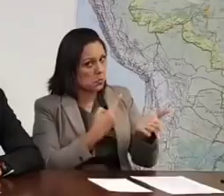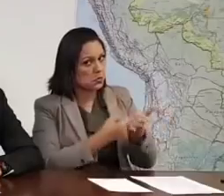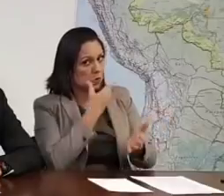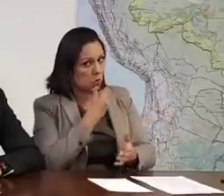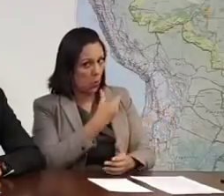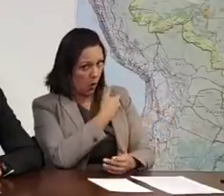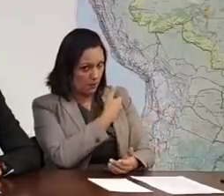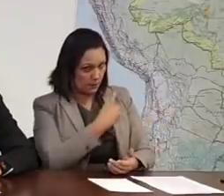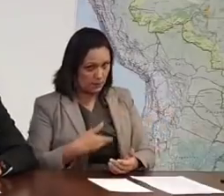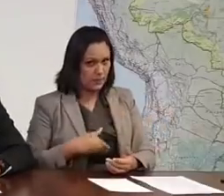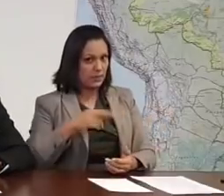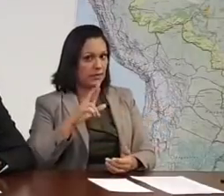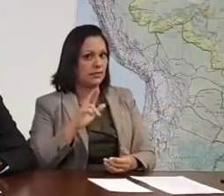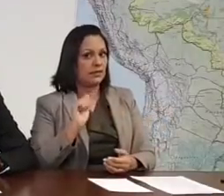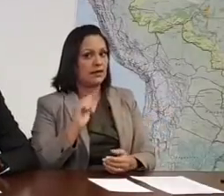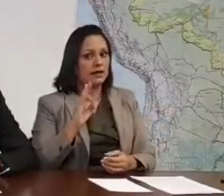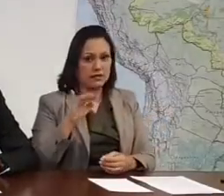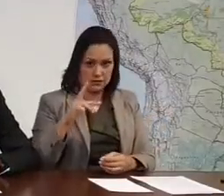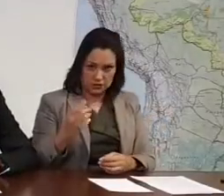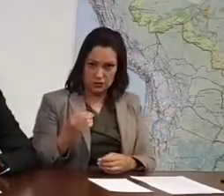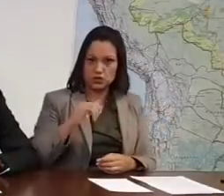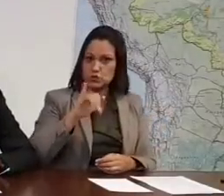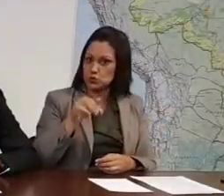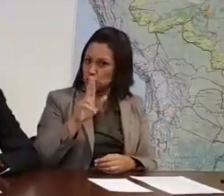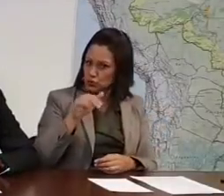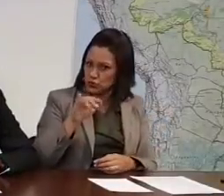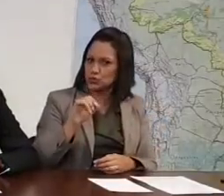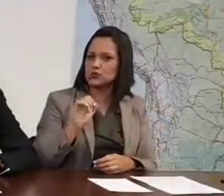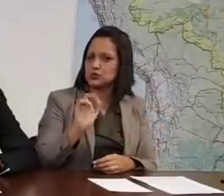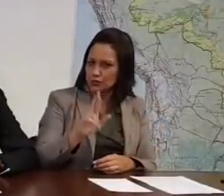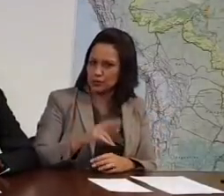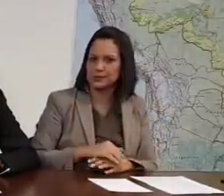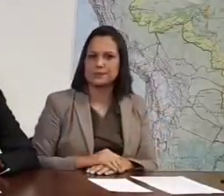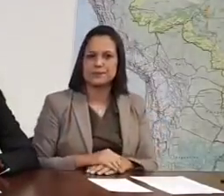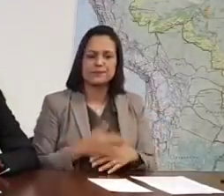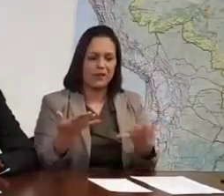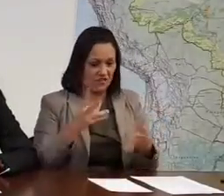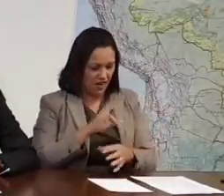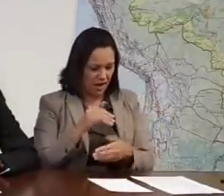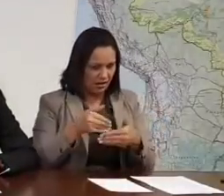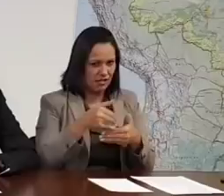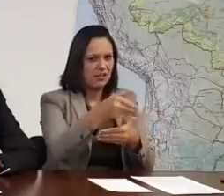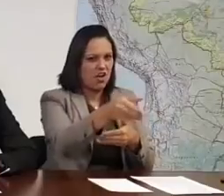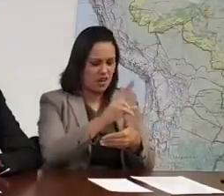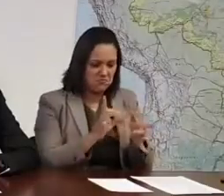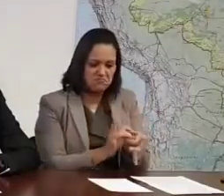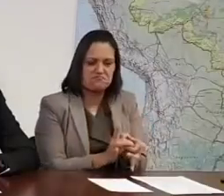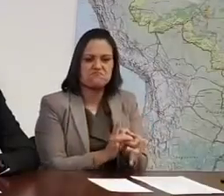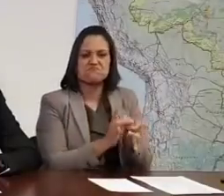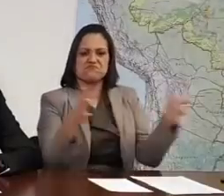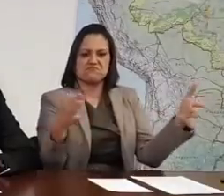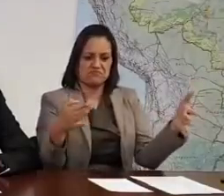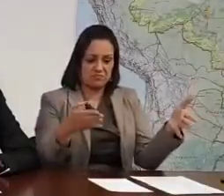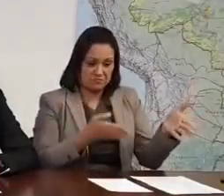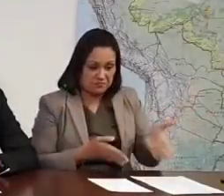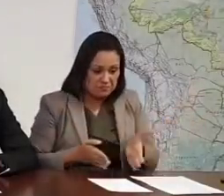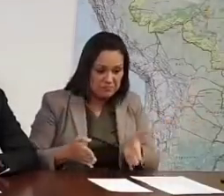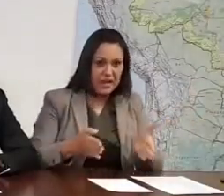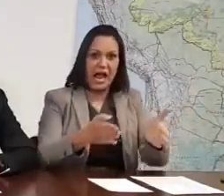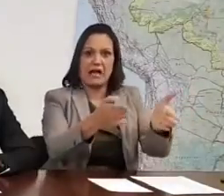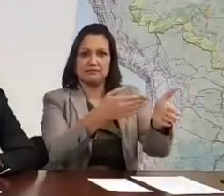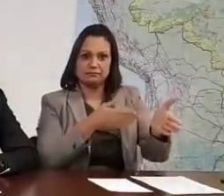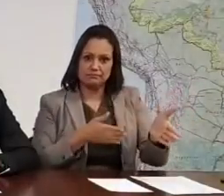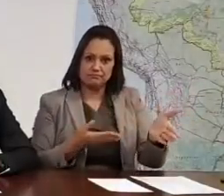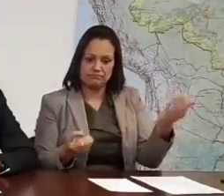se Deus quiser, brevemente teremos essa estrada aqui aberta, passa por dentro do Parque do Iguaçu